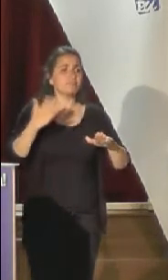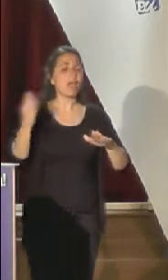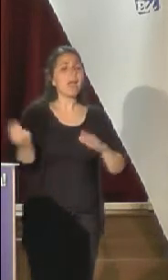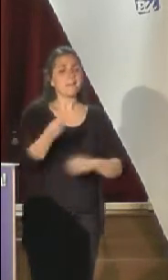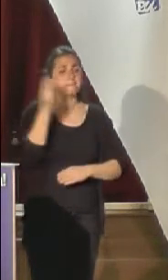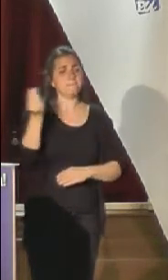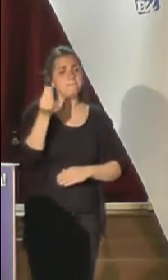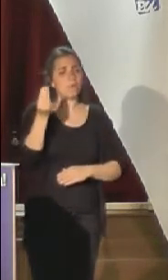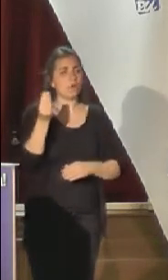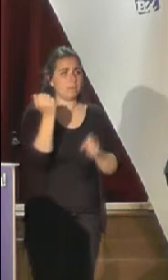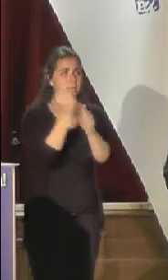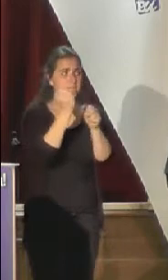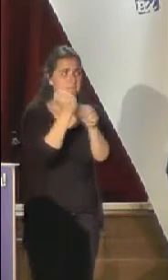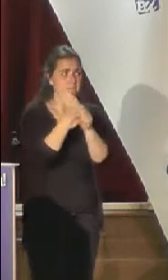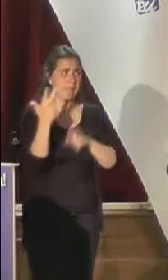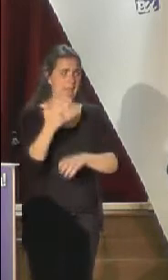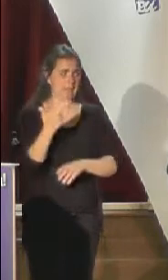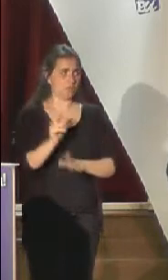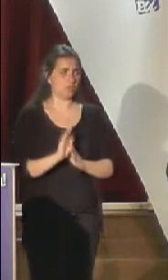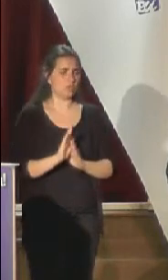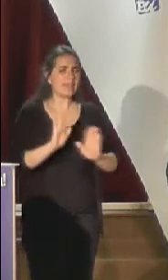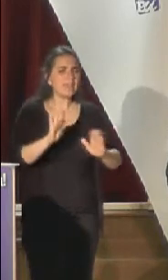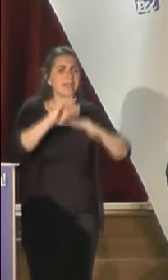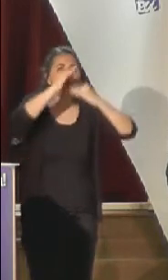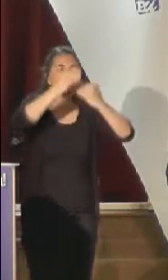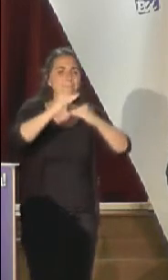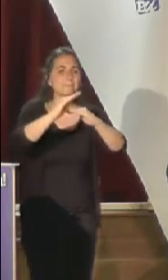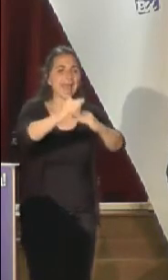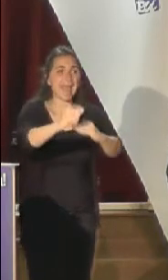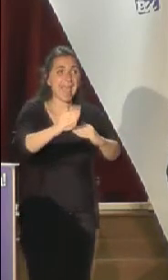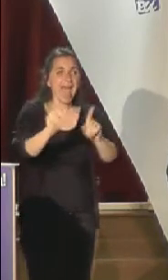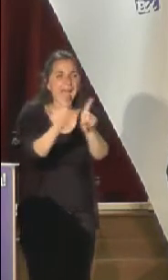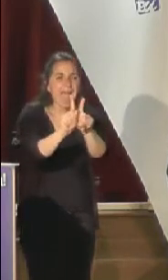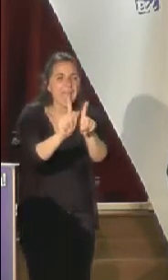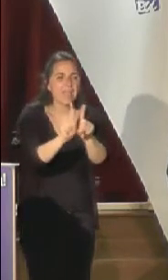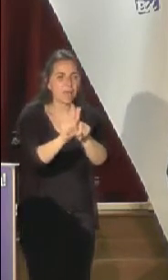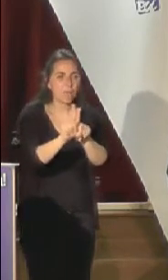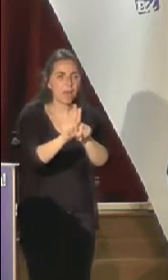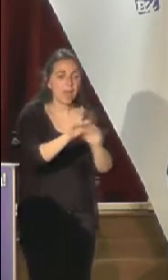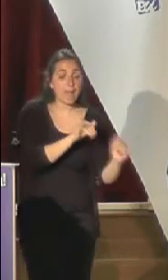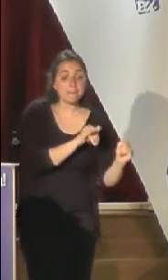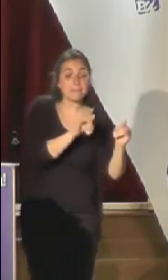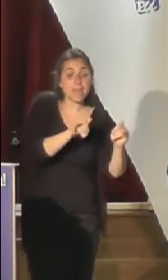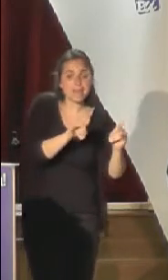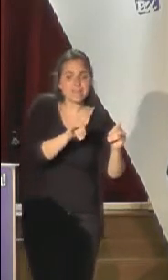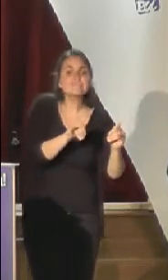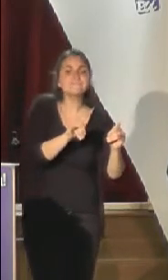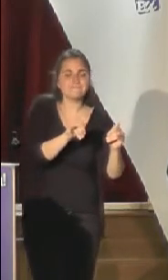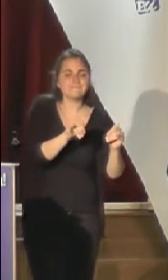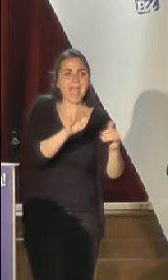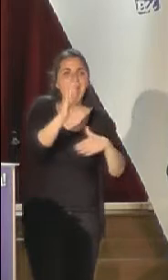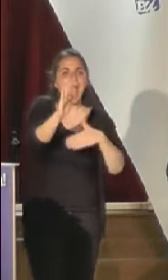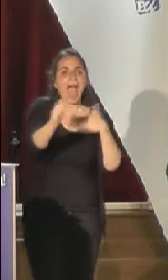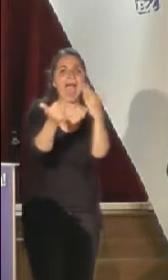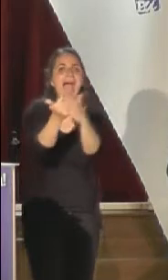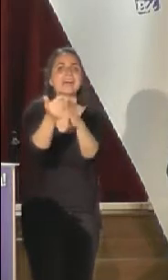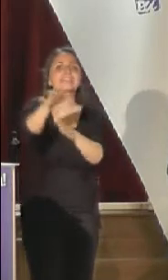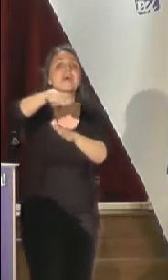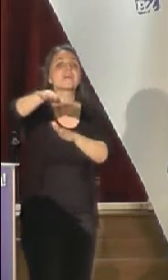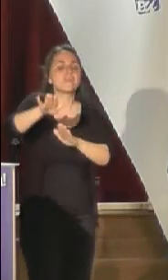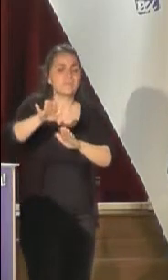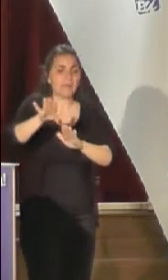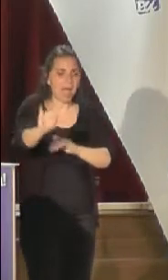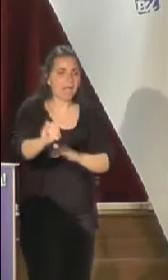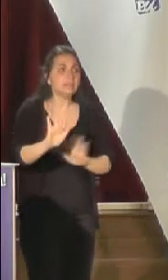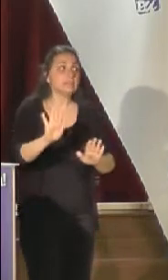E iso que ten o sentido de En Marea é un punto de chegada e un punto de partida. E dicía que non me iba a